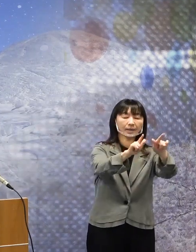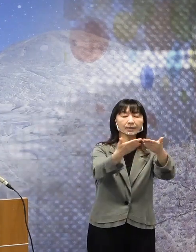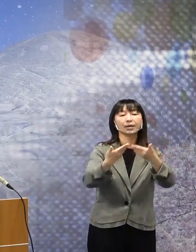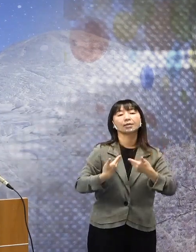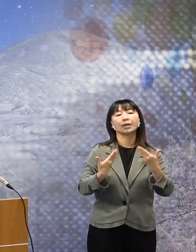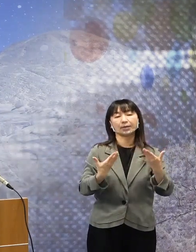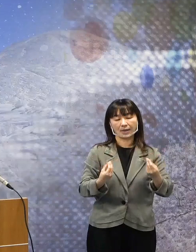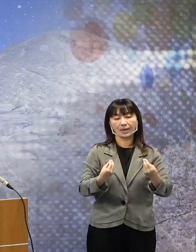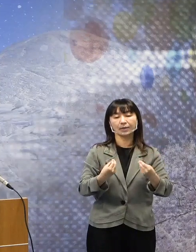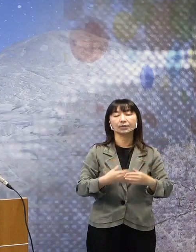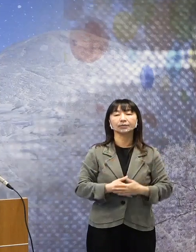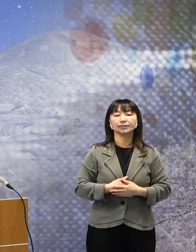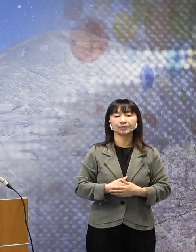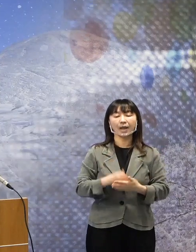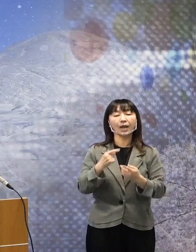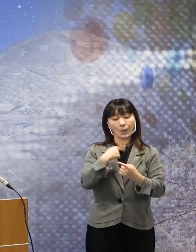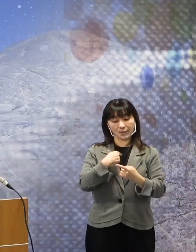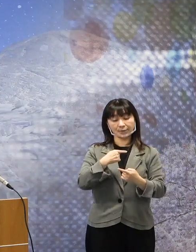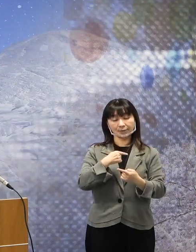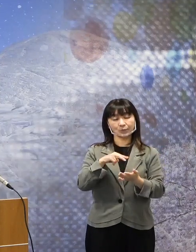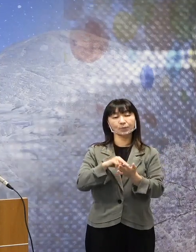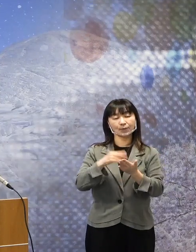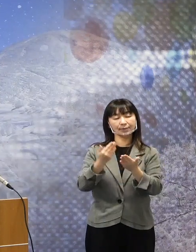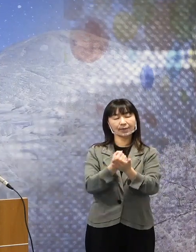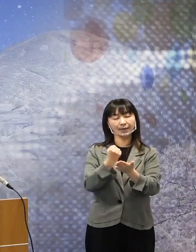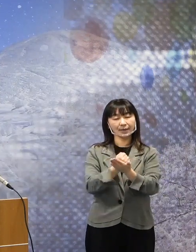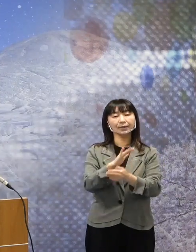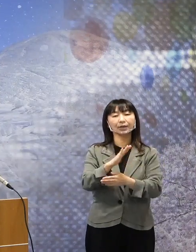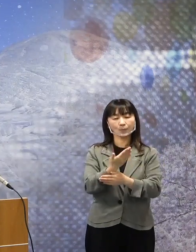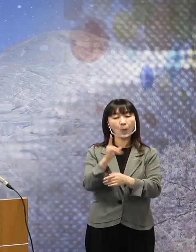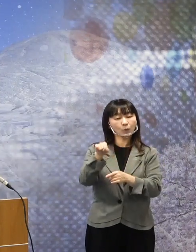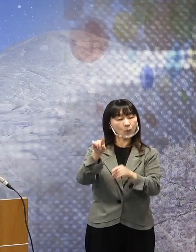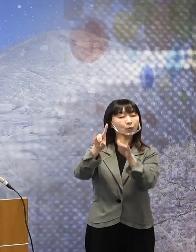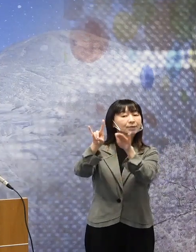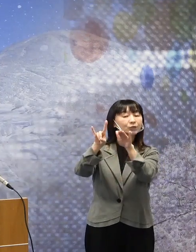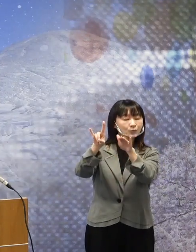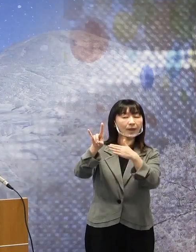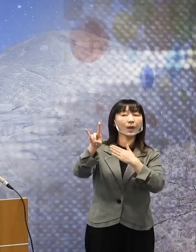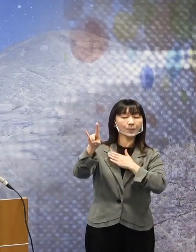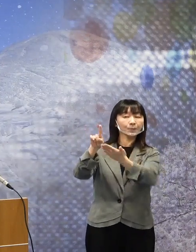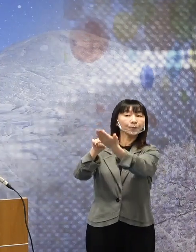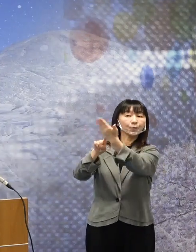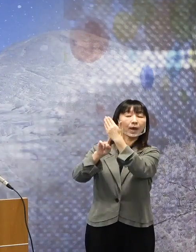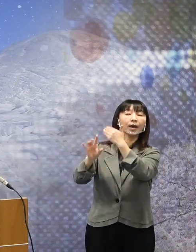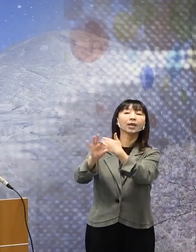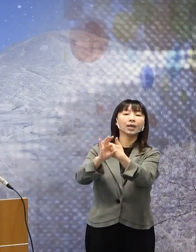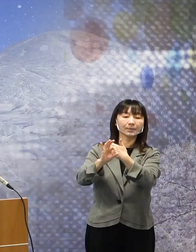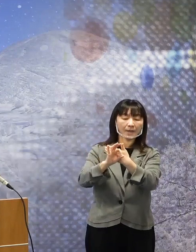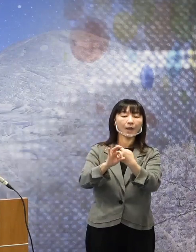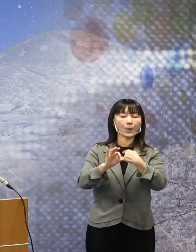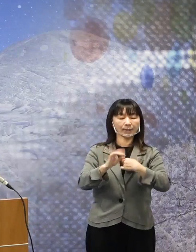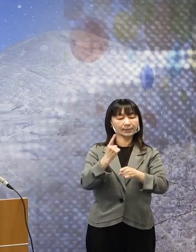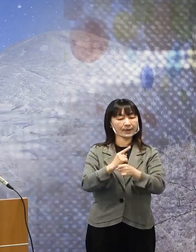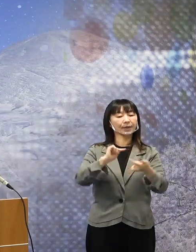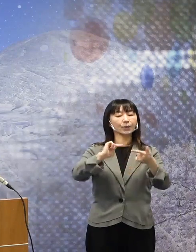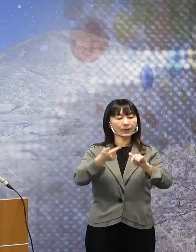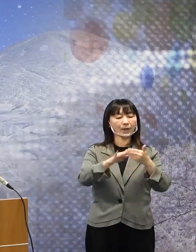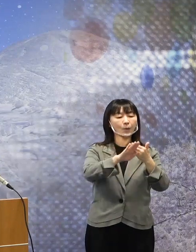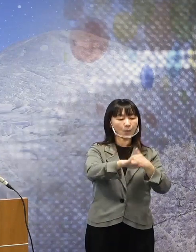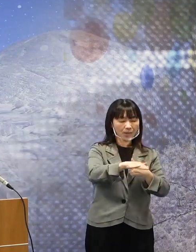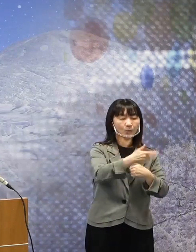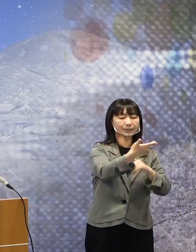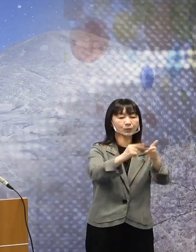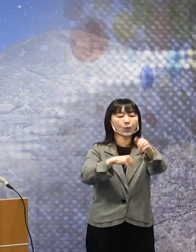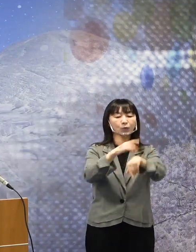要は要請してもちろん大変残念ですけれども、そうした基準になってくれば各市町村、私どもだけじゃなくて各市町村